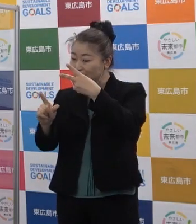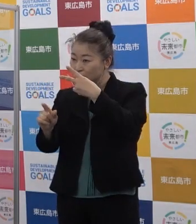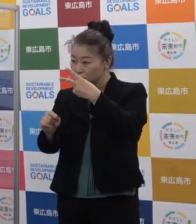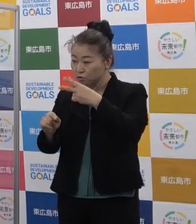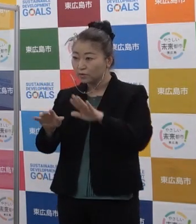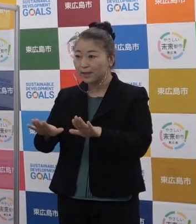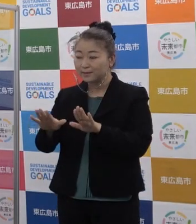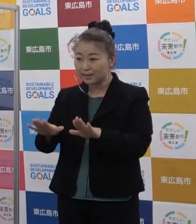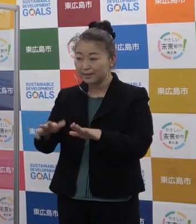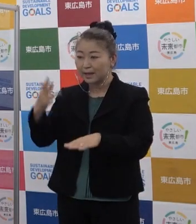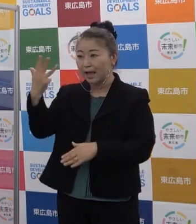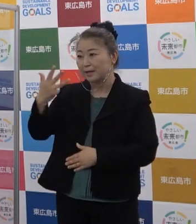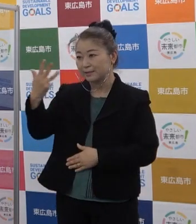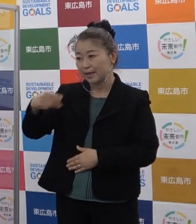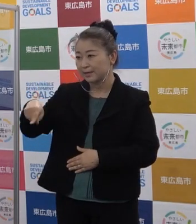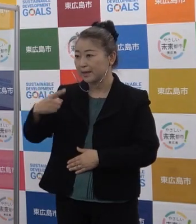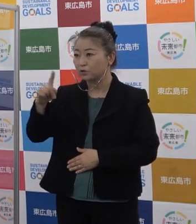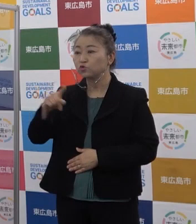ども、